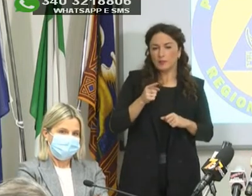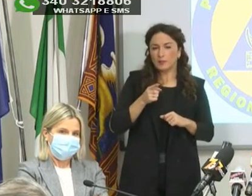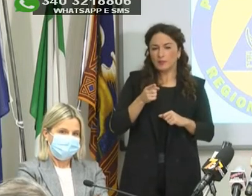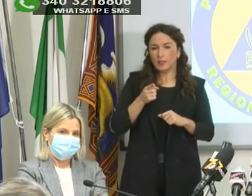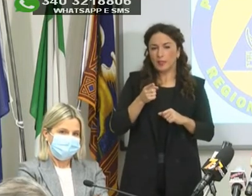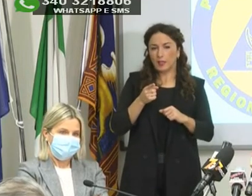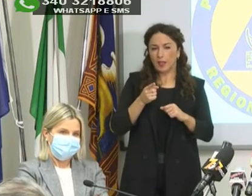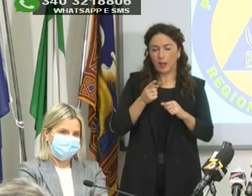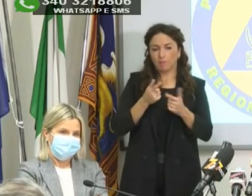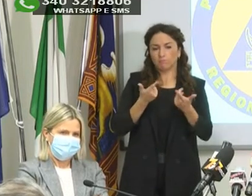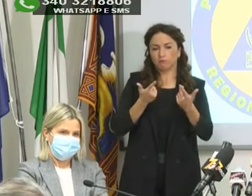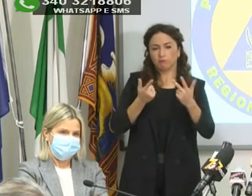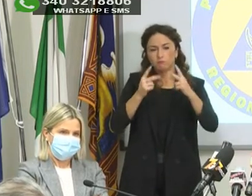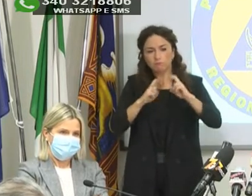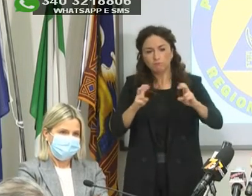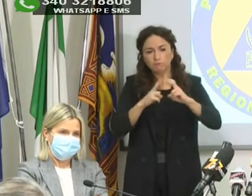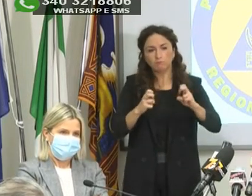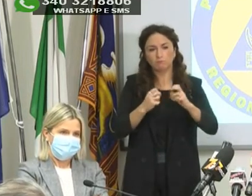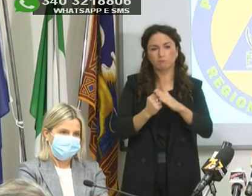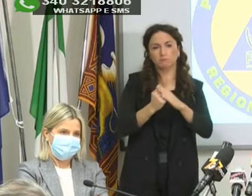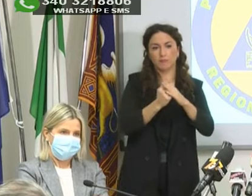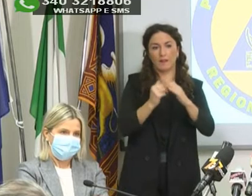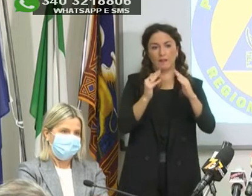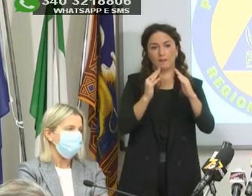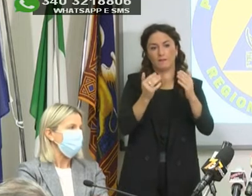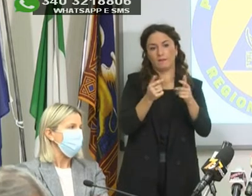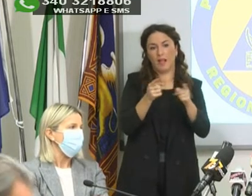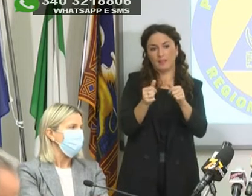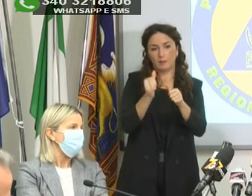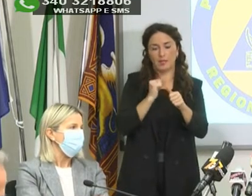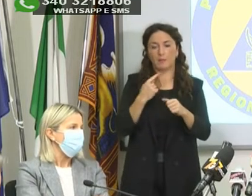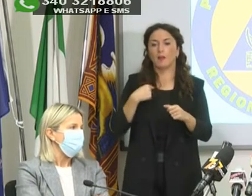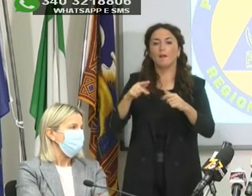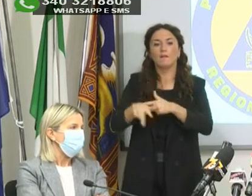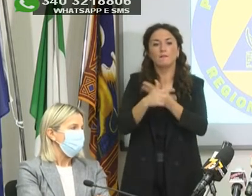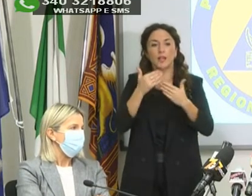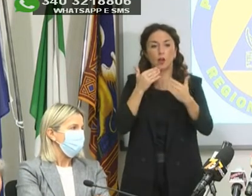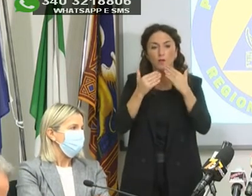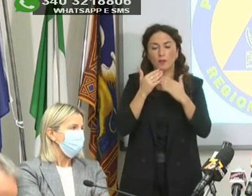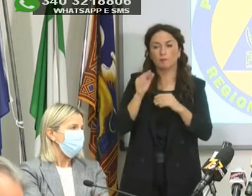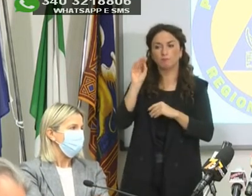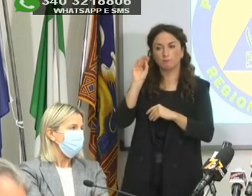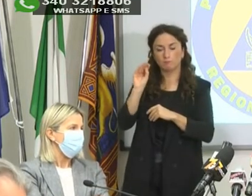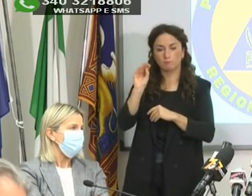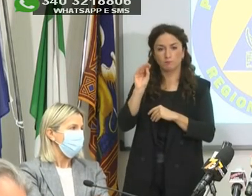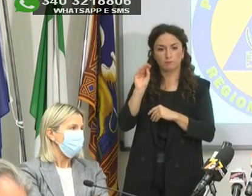molto di più in questa prima fase. Io ho fatto questa videoconferenza chiedendo un